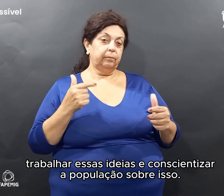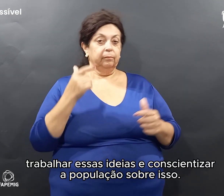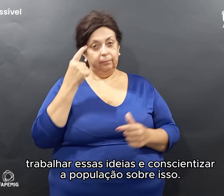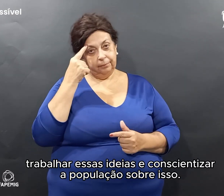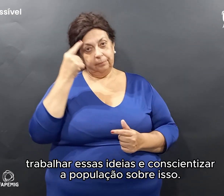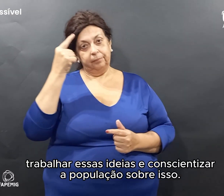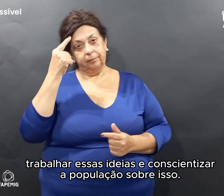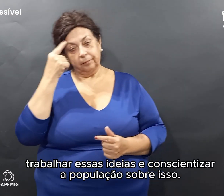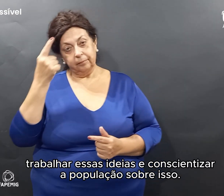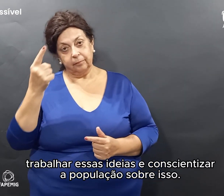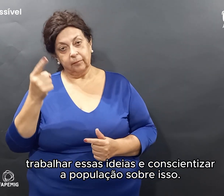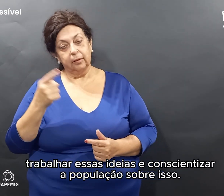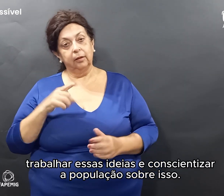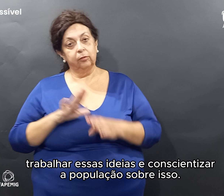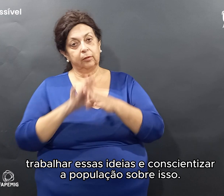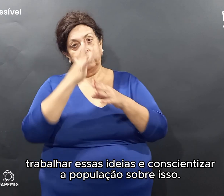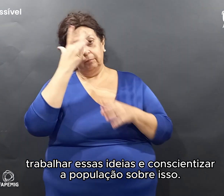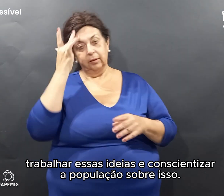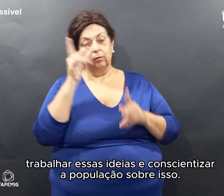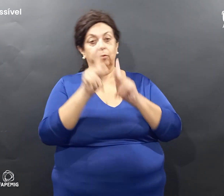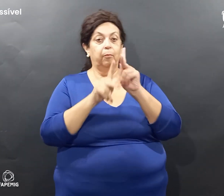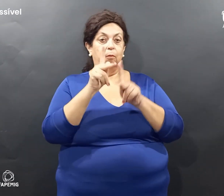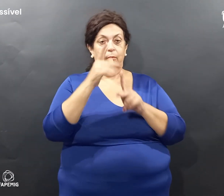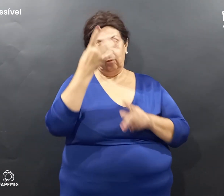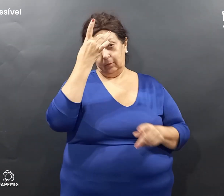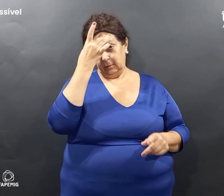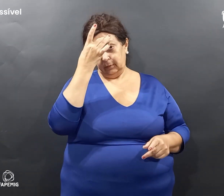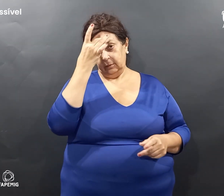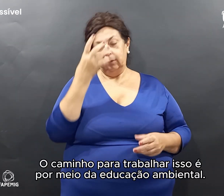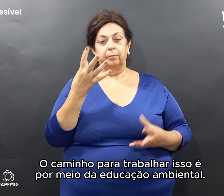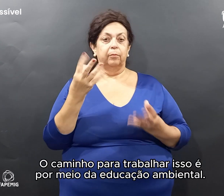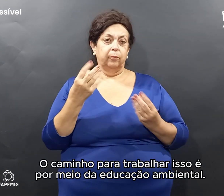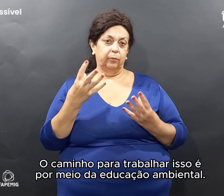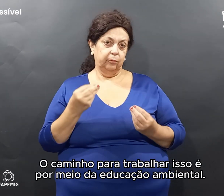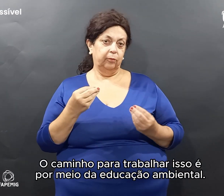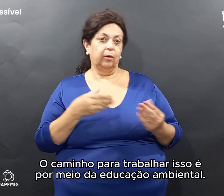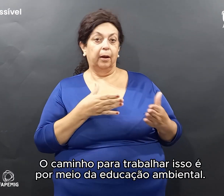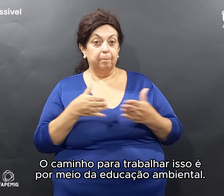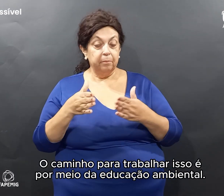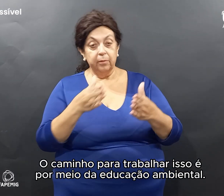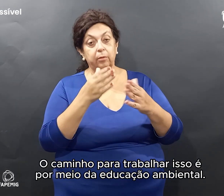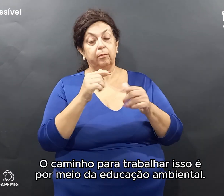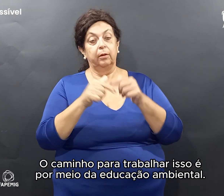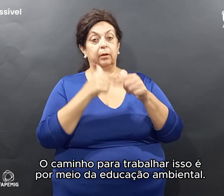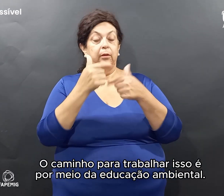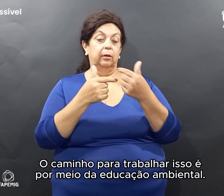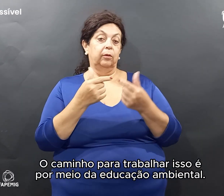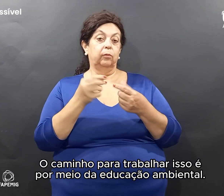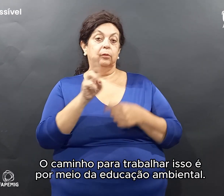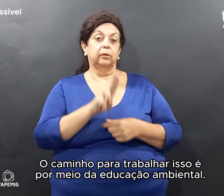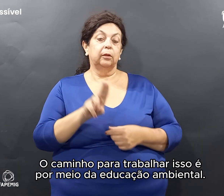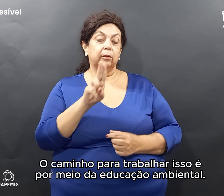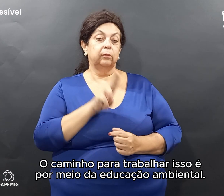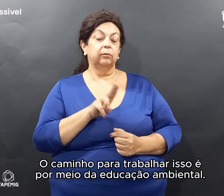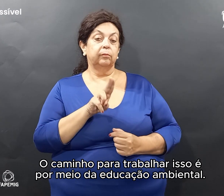ideias e conscientizar a população sobre isso. E muito o caminho para trabalhar isso é por meio da